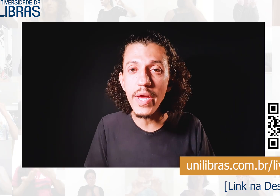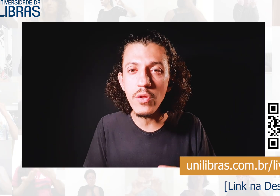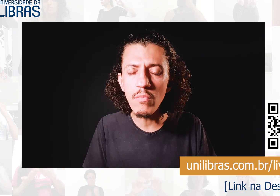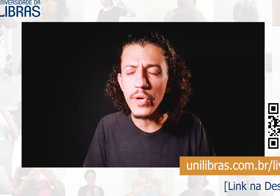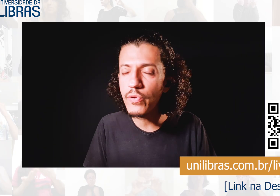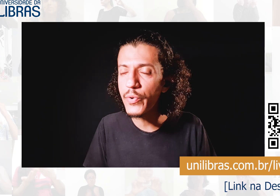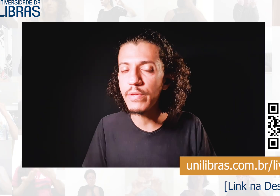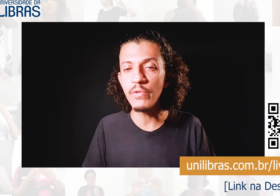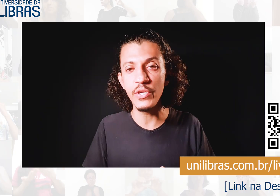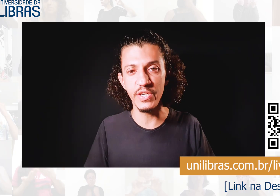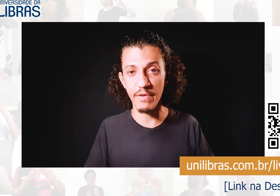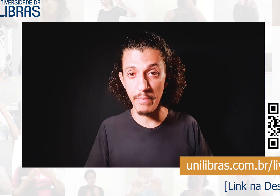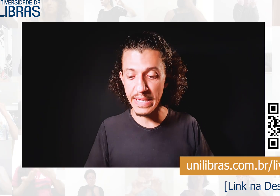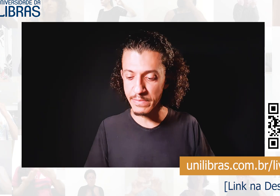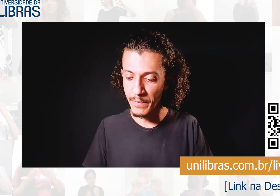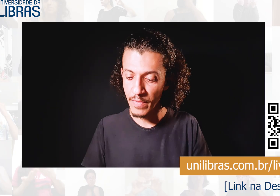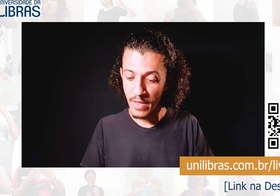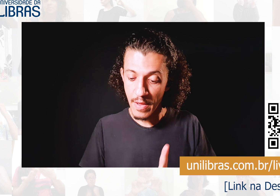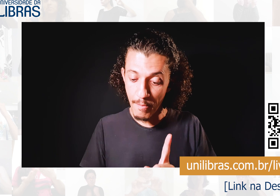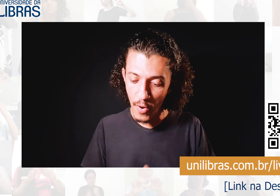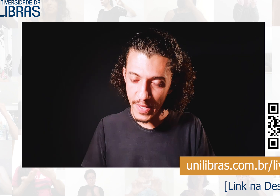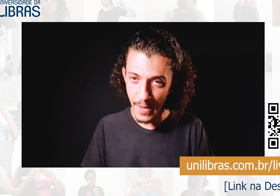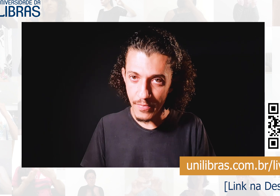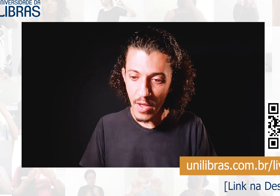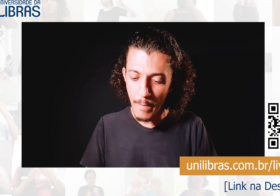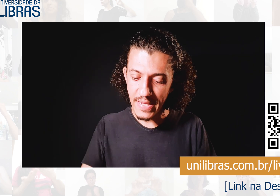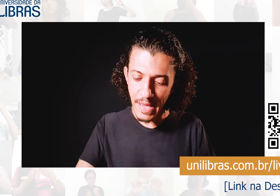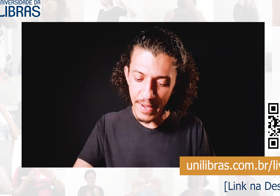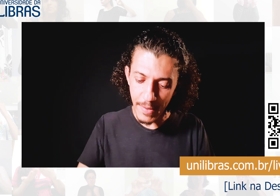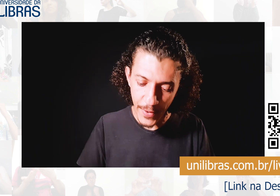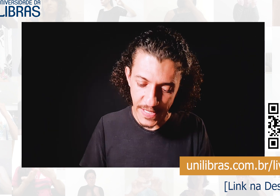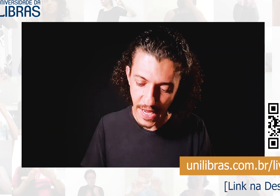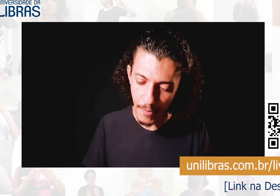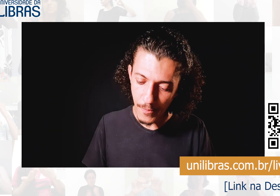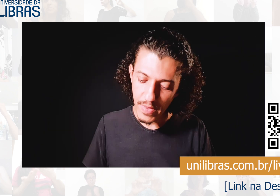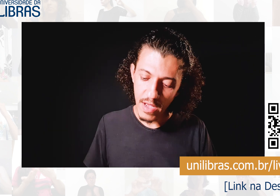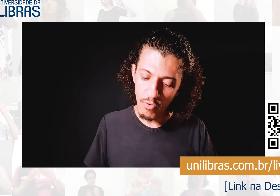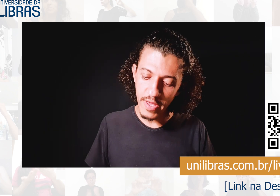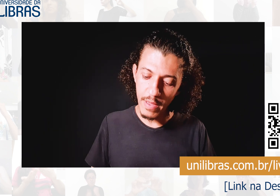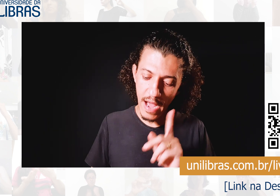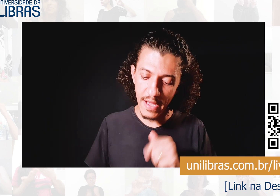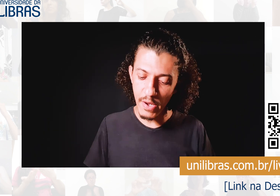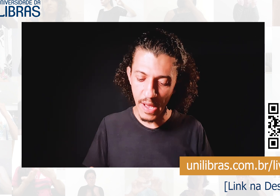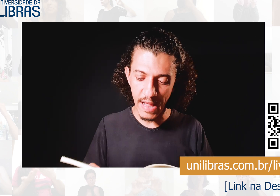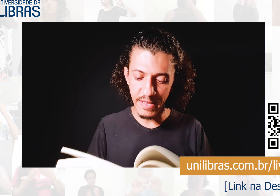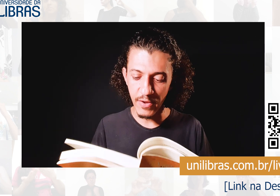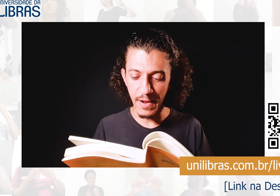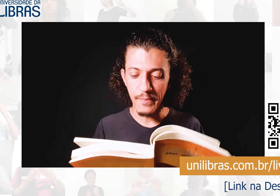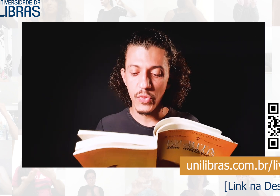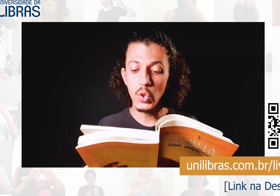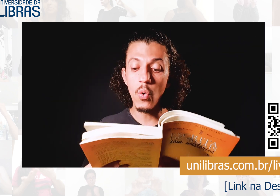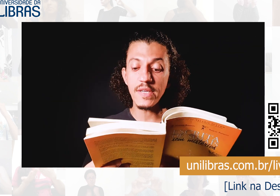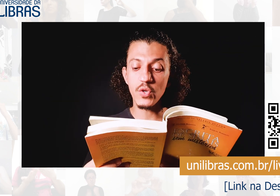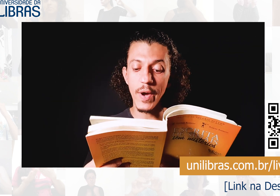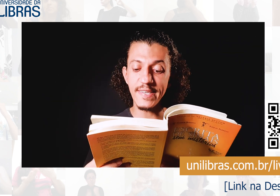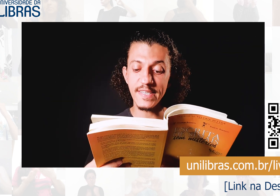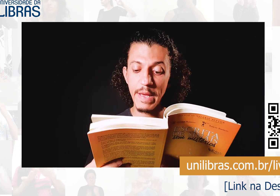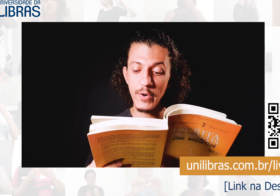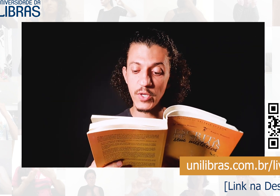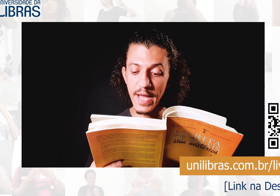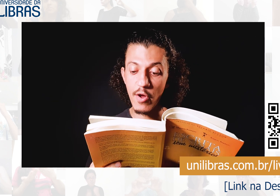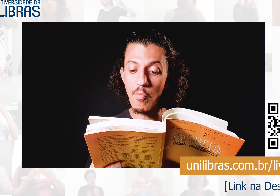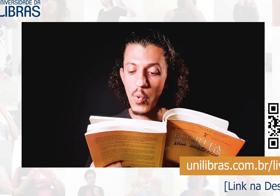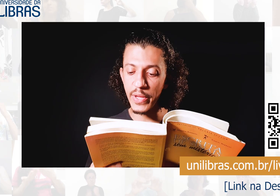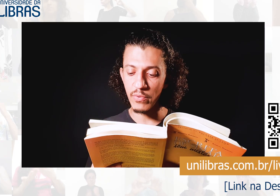e muito, muito, muito intuitiva mesmo. Por quê? Perceba aqui, por exemplo, que a Raquel relata aqui, olha, duas coisas